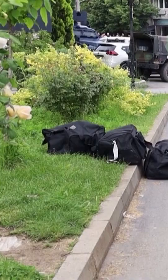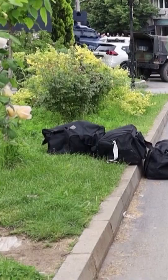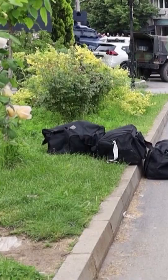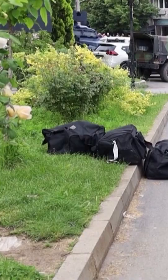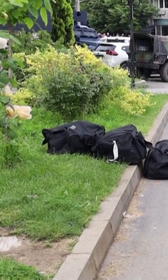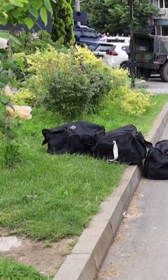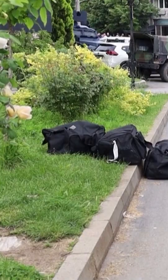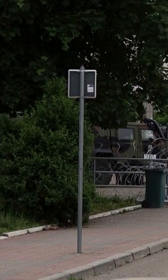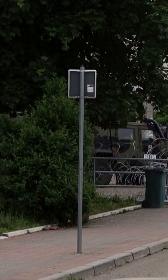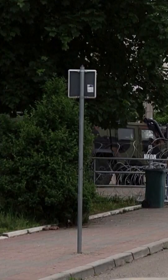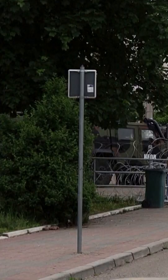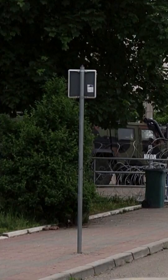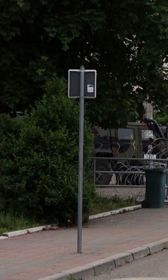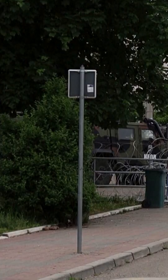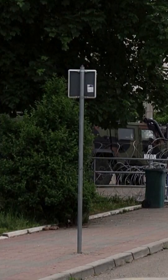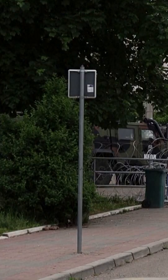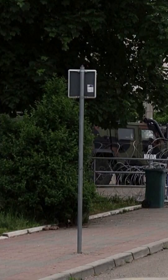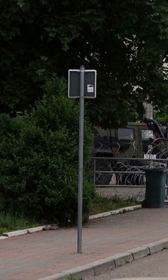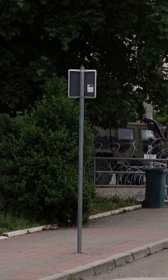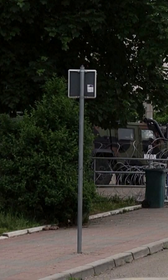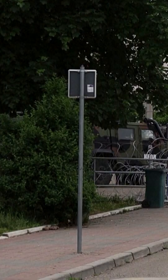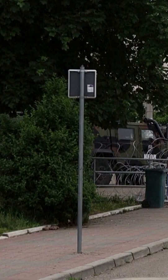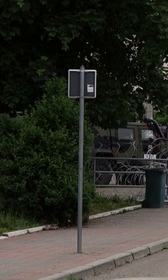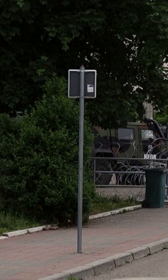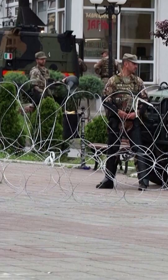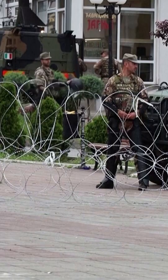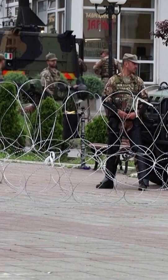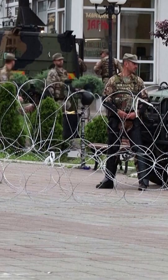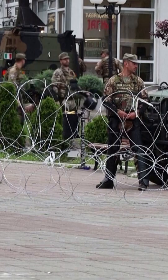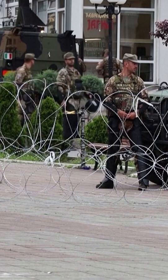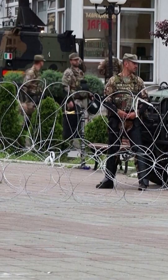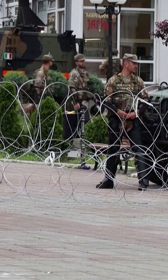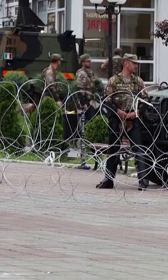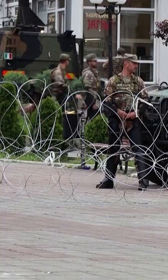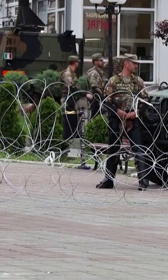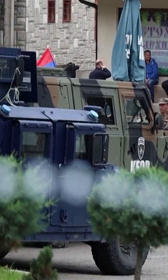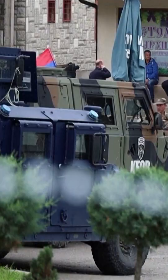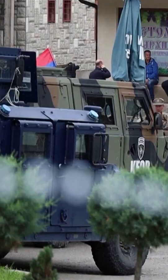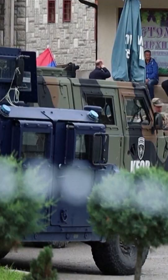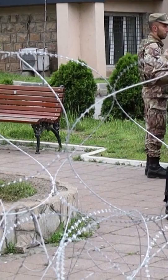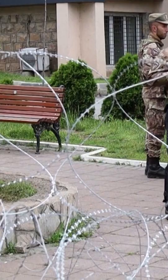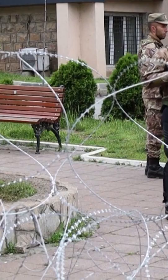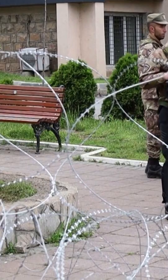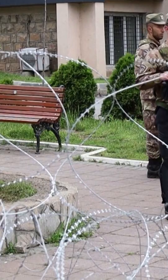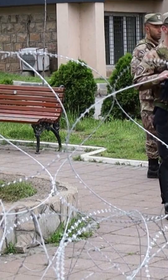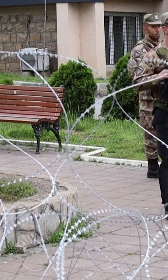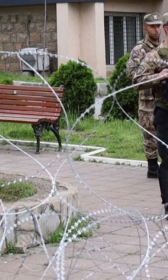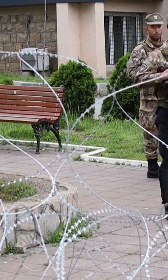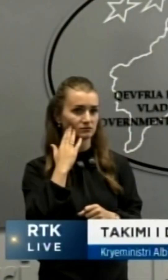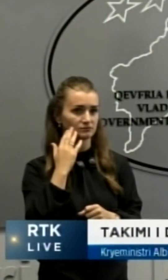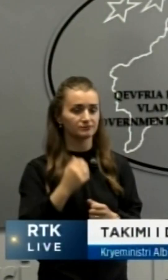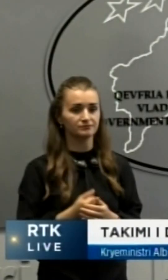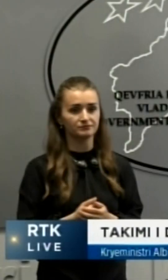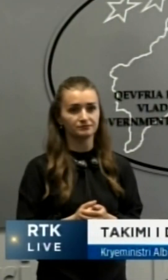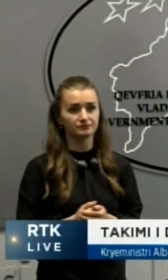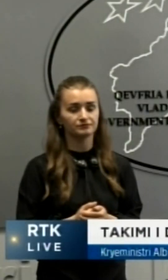uljen e tensioneve në veri të Kosovës. Ai theksoi se këtë propozim e ndau paraprakisht me kryediplomatin europian